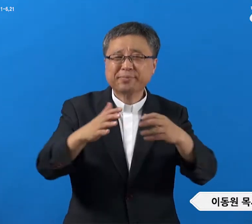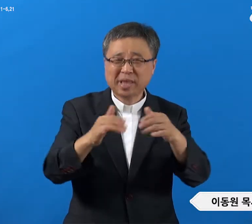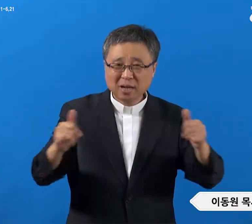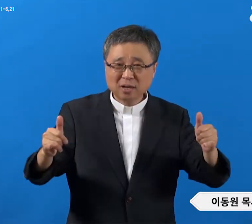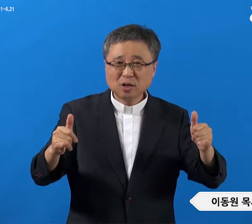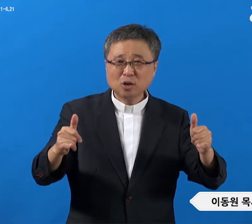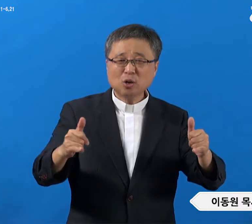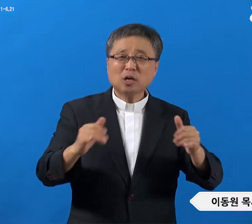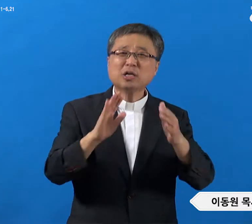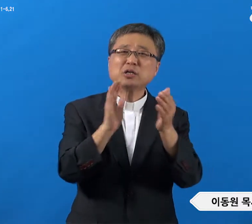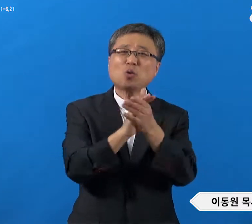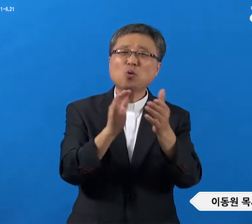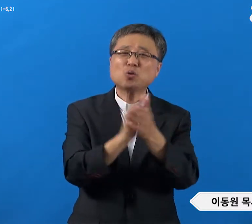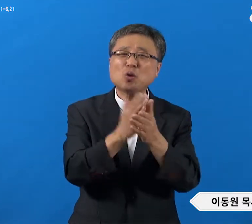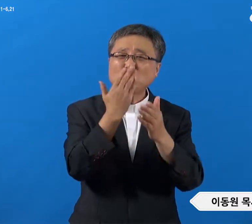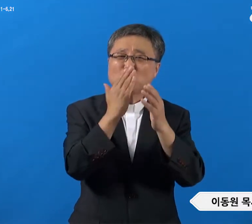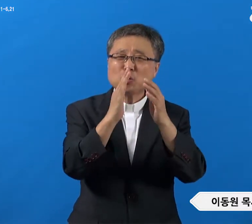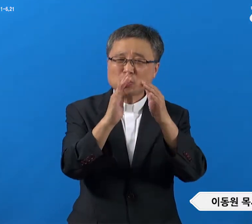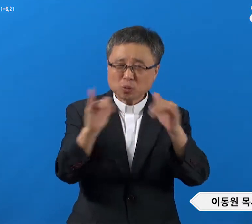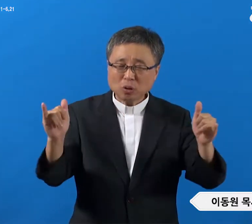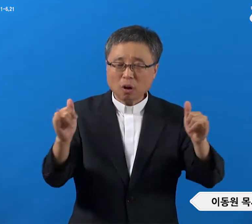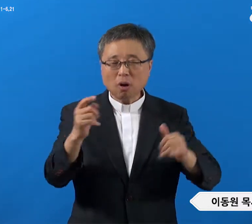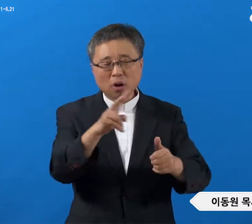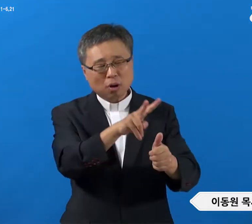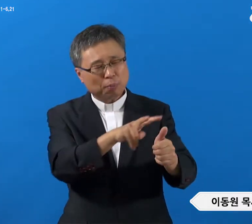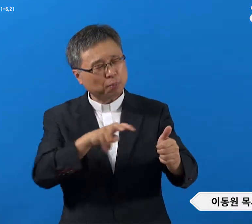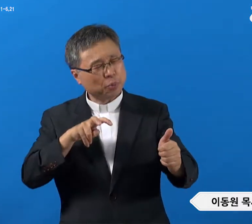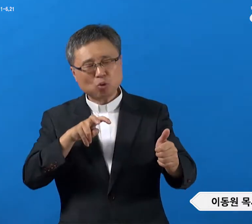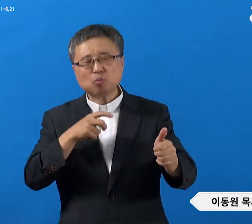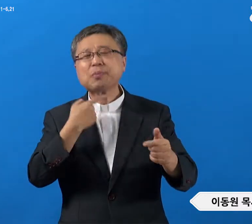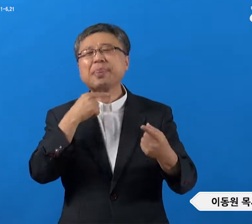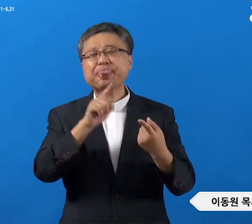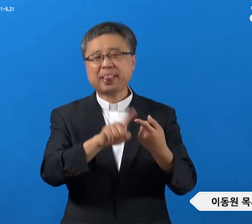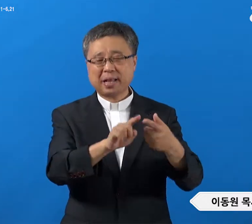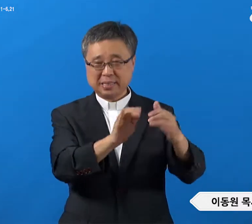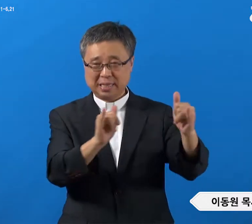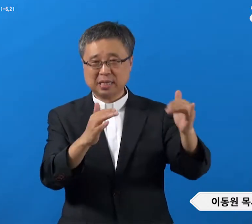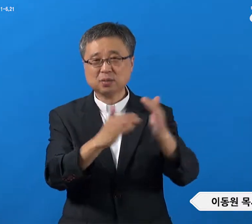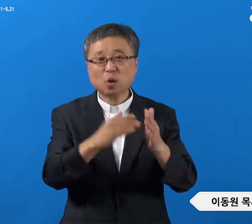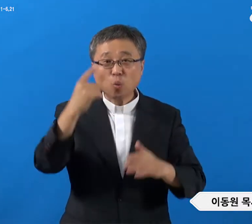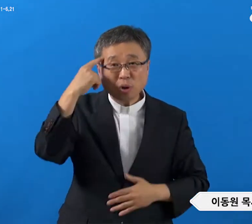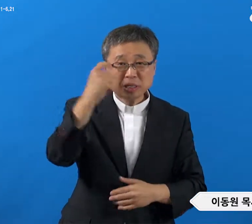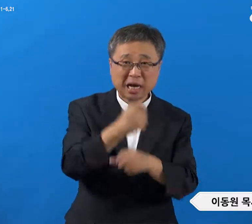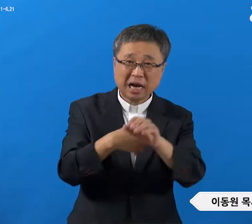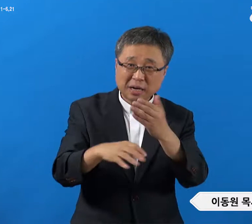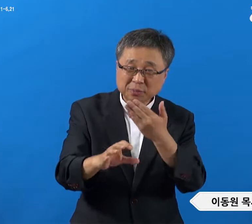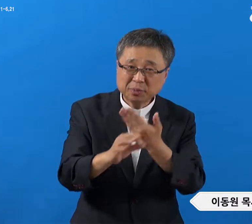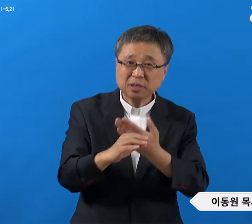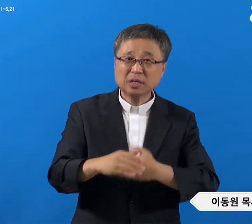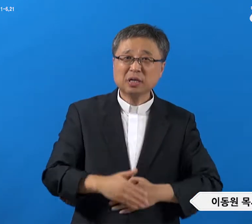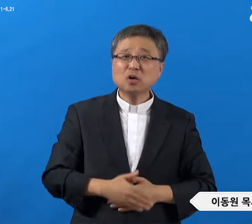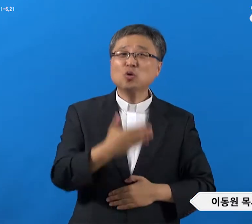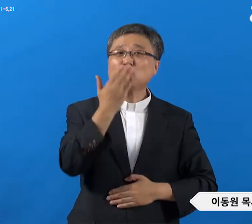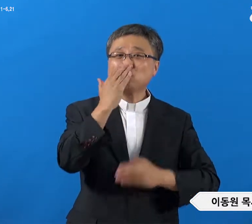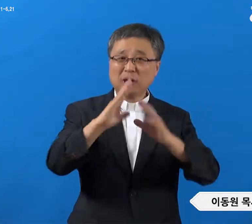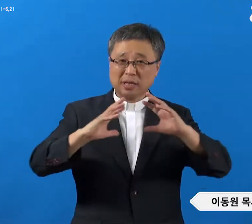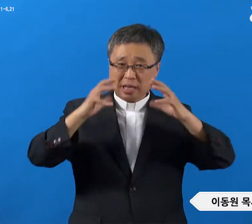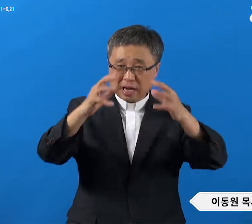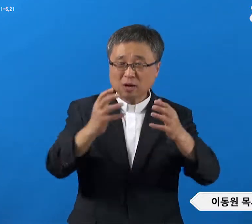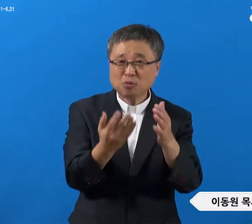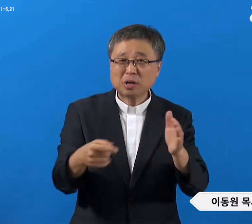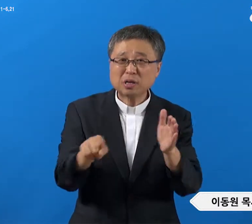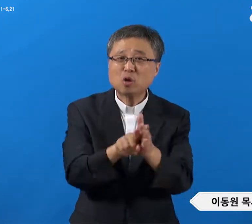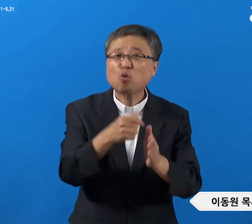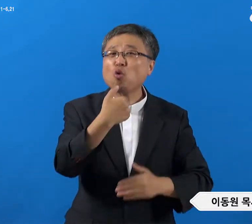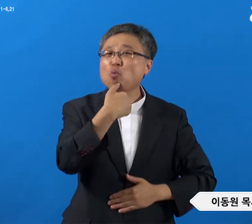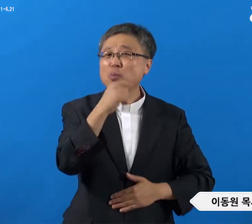동료 유대인들의 증오의 대상이었어요. 왜냐하면 유대 나라를 위해서가 아니라